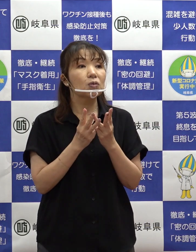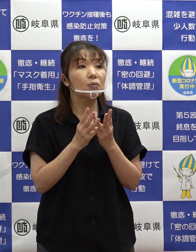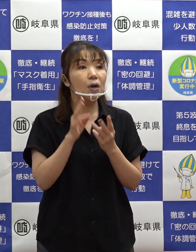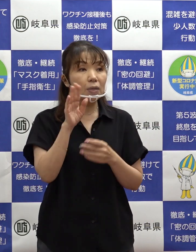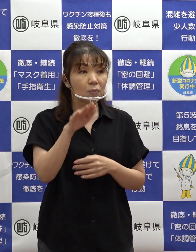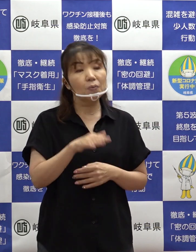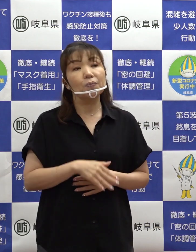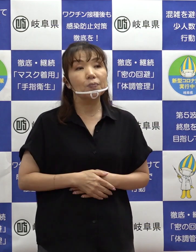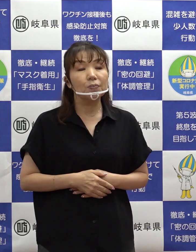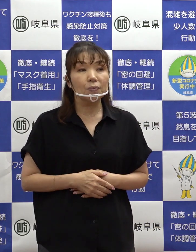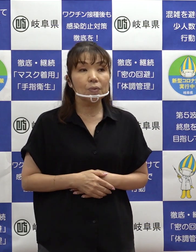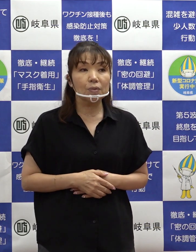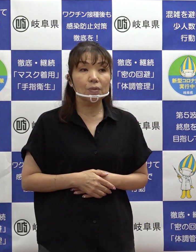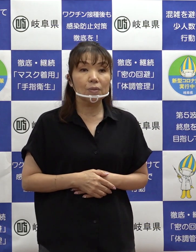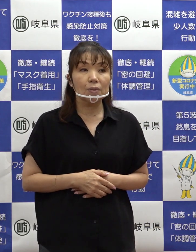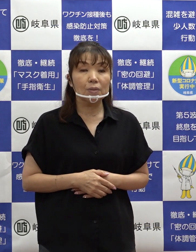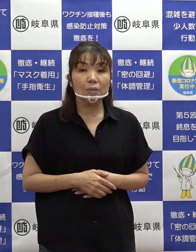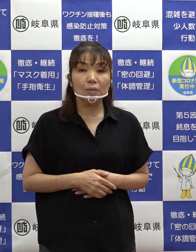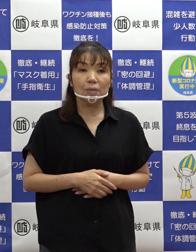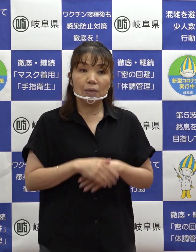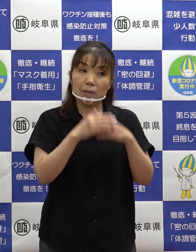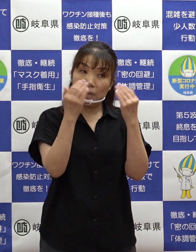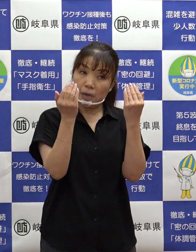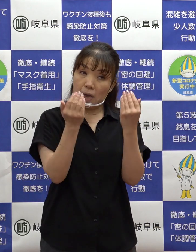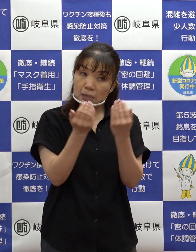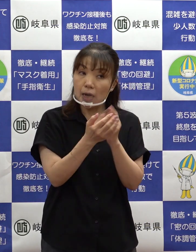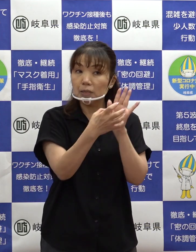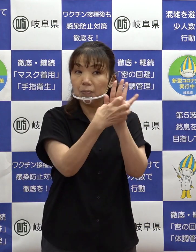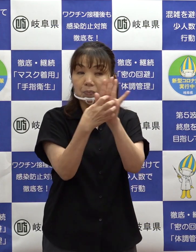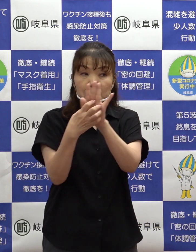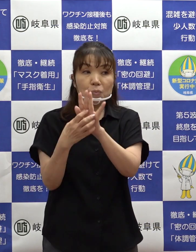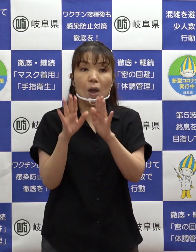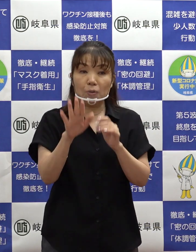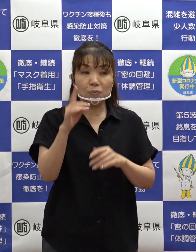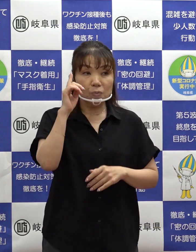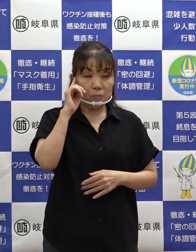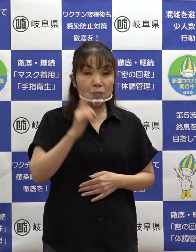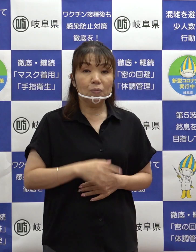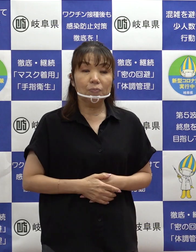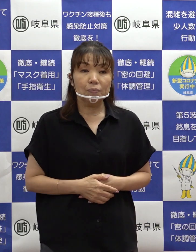後で、はい、ほとんどかなり高いですよ、はい、